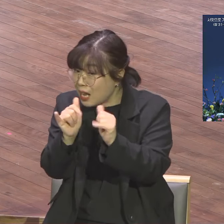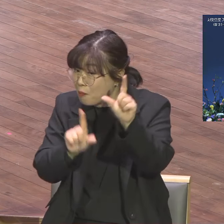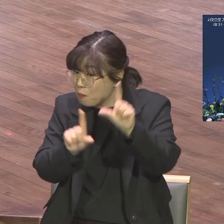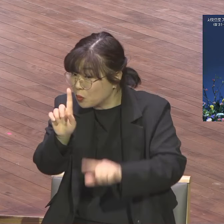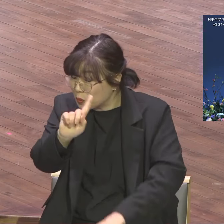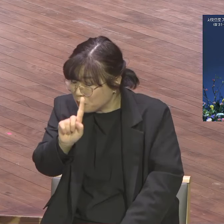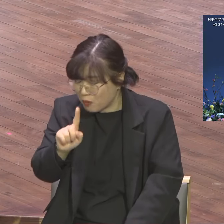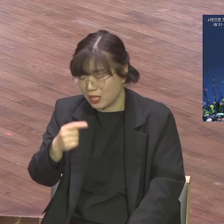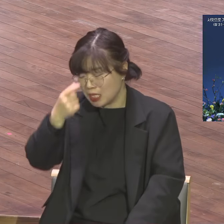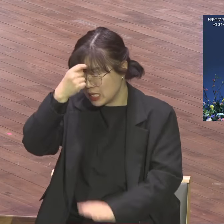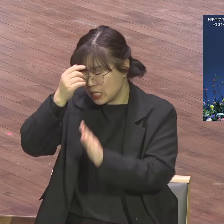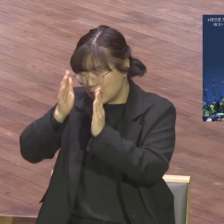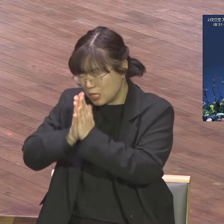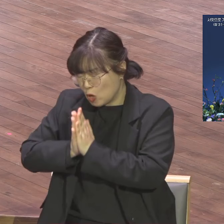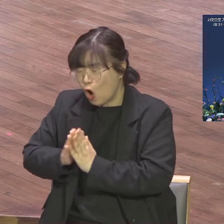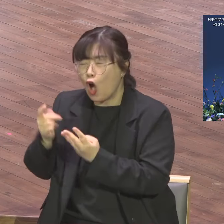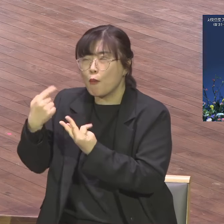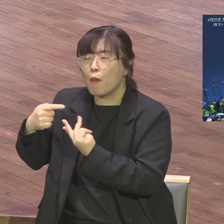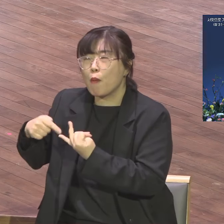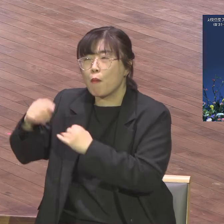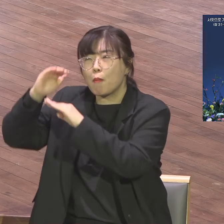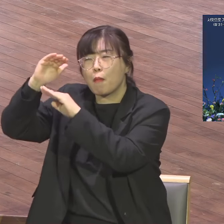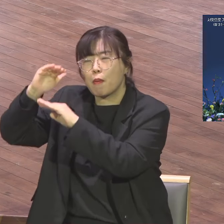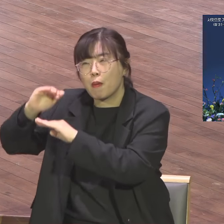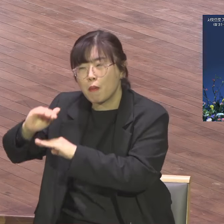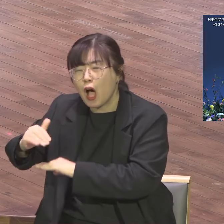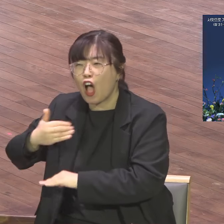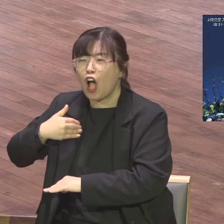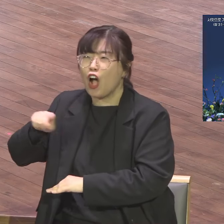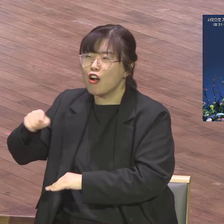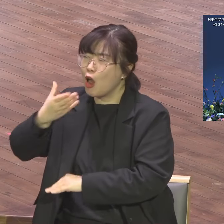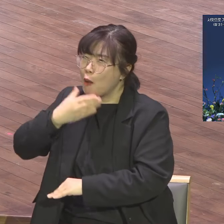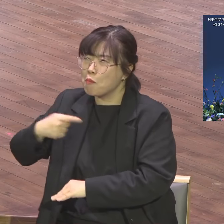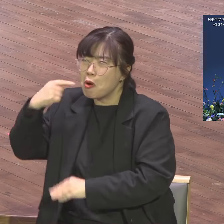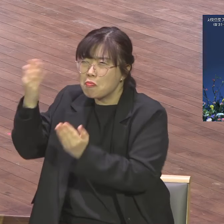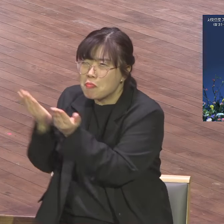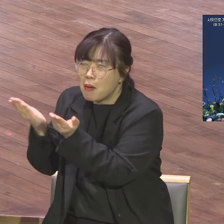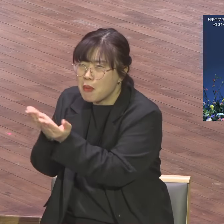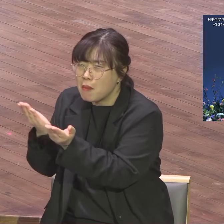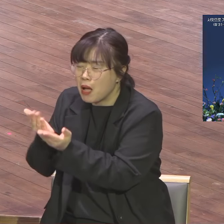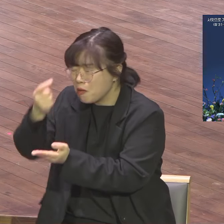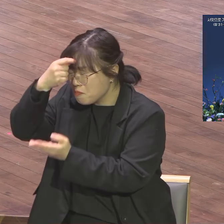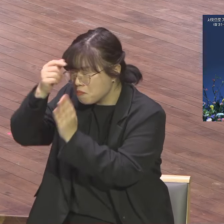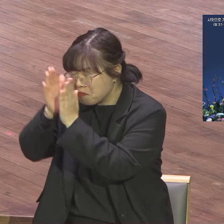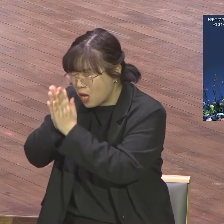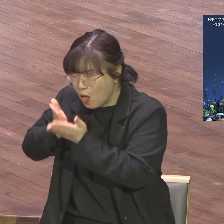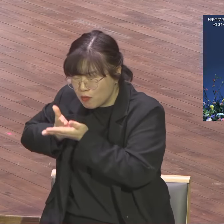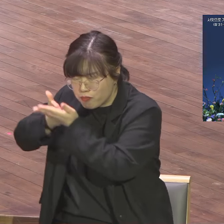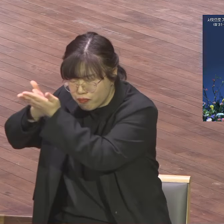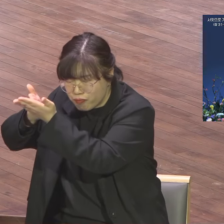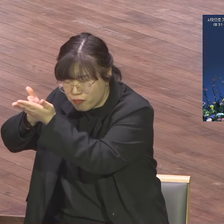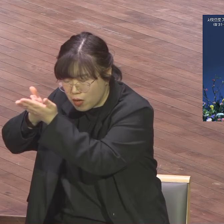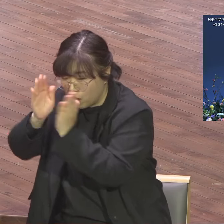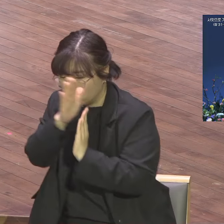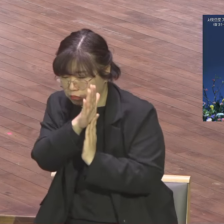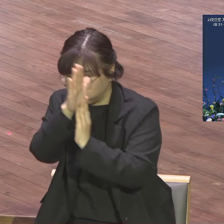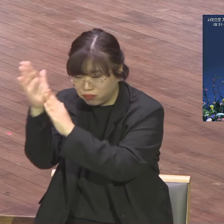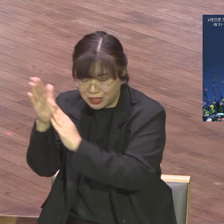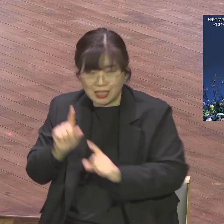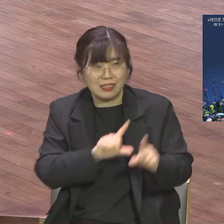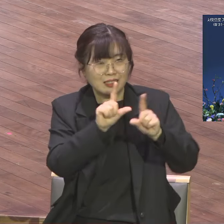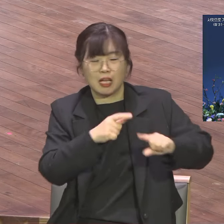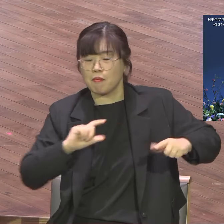생각도 따로, 기도는 섬이 기도를 해놓고 삶은 못 따라가. 그 삶이 전혀